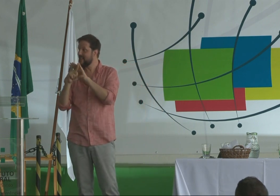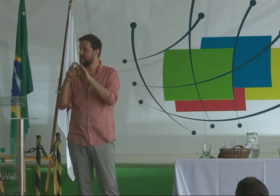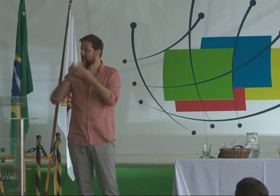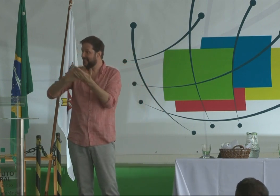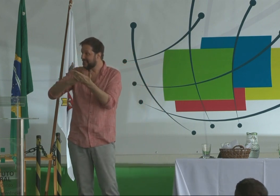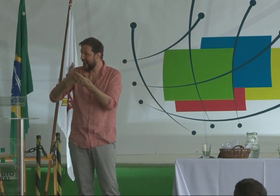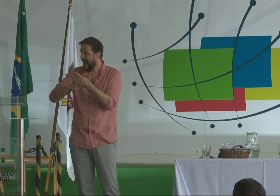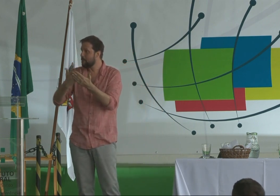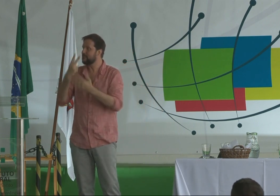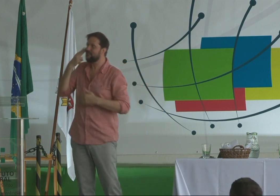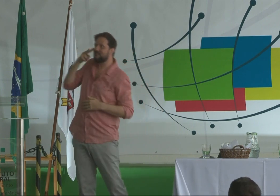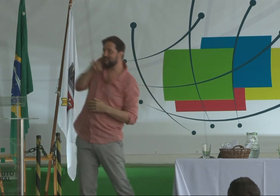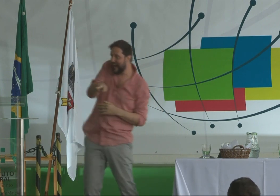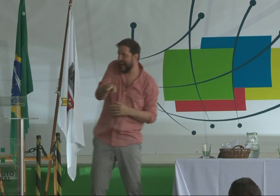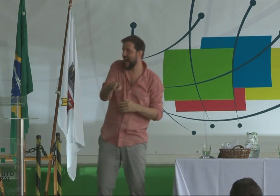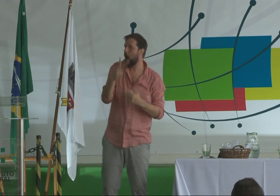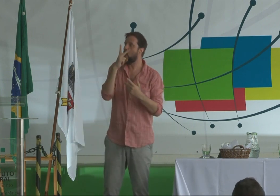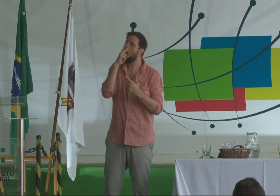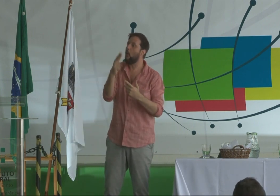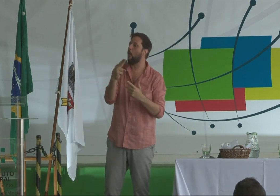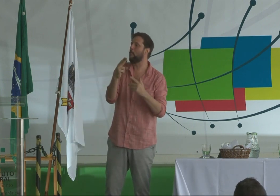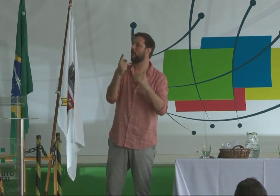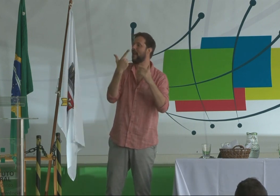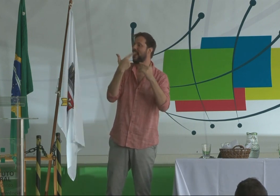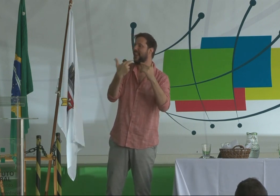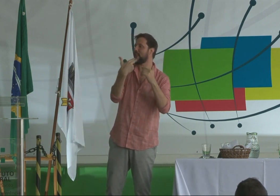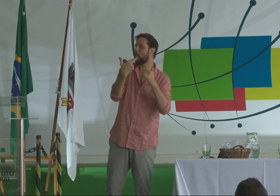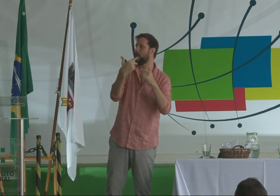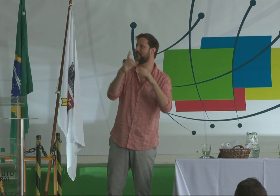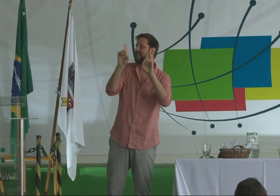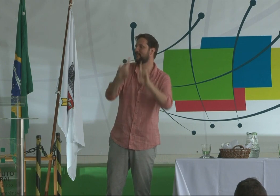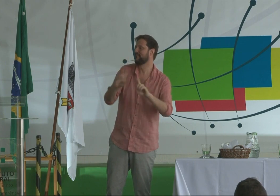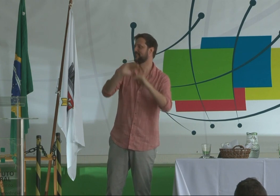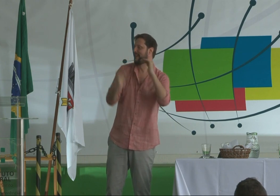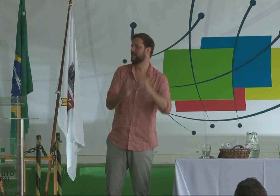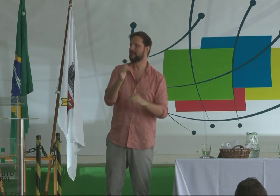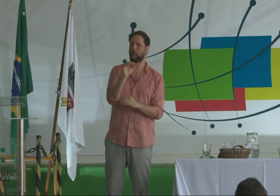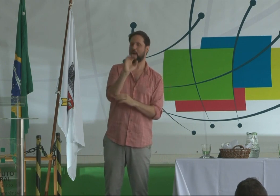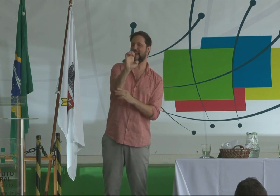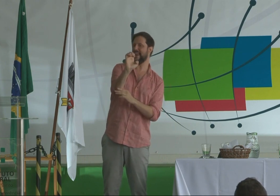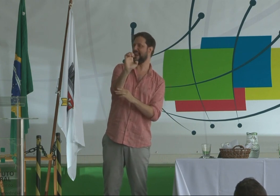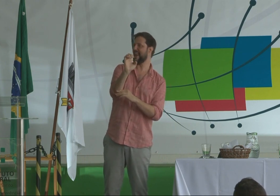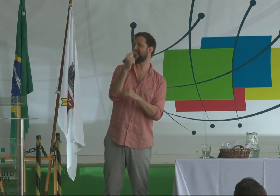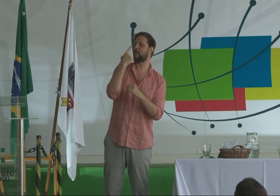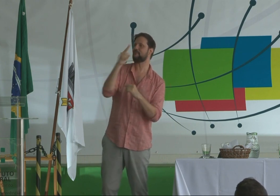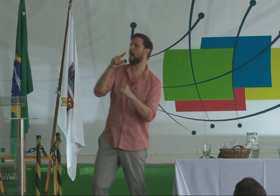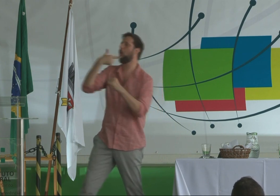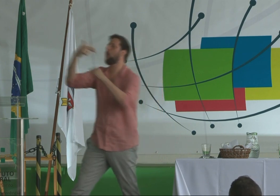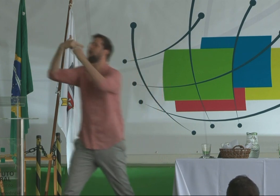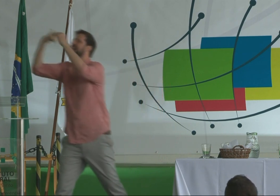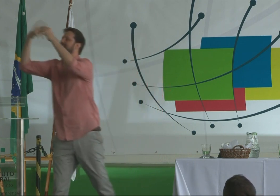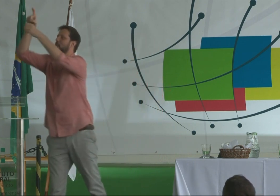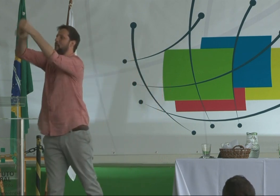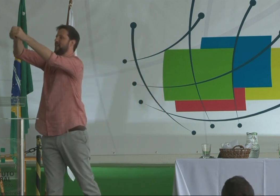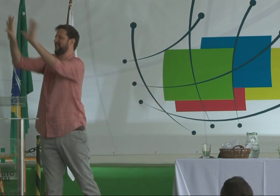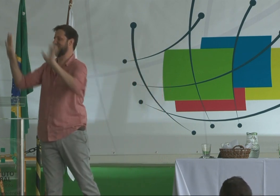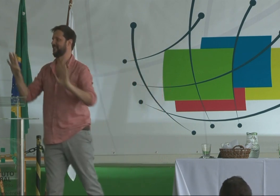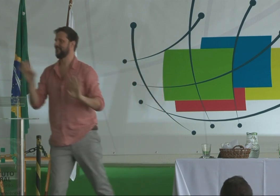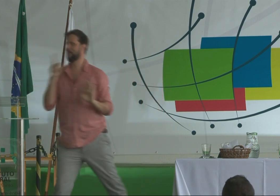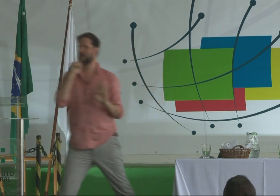confusão. Porque a gente fala que a língua intérprete, né, está lá. aprovaram com uma questão nível D.